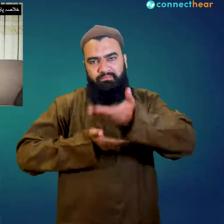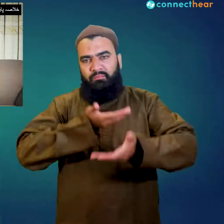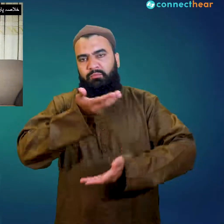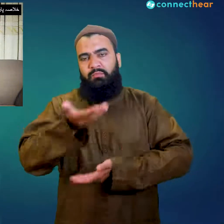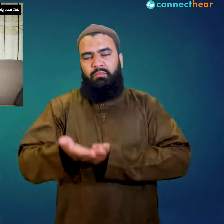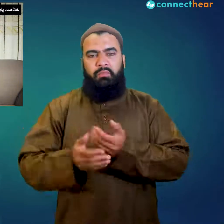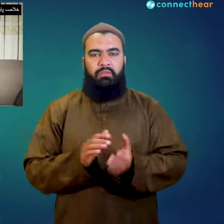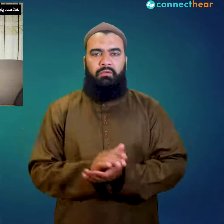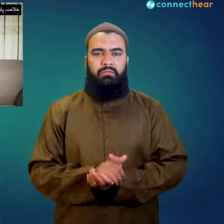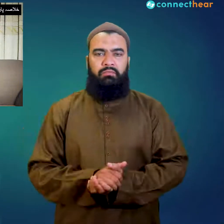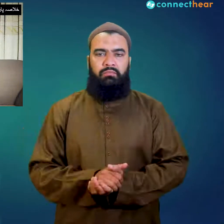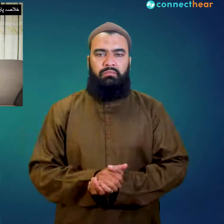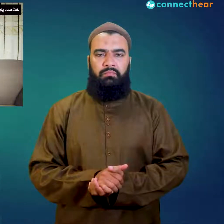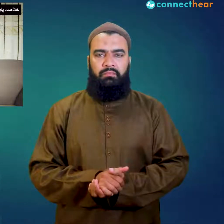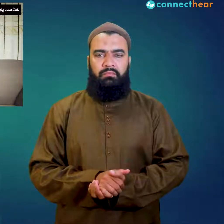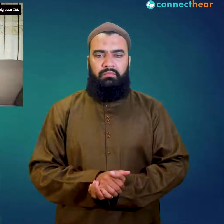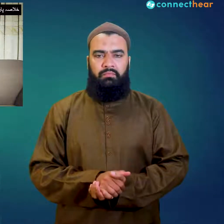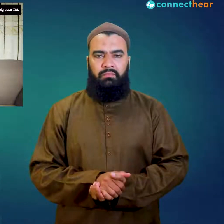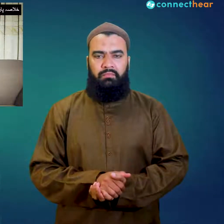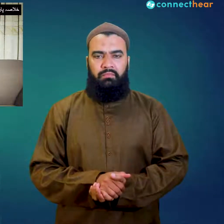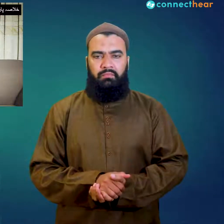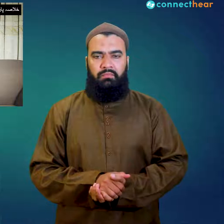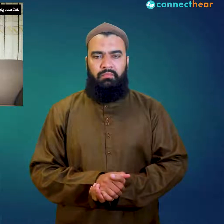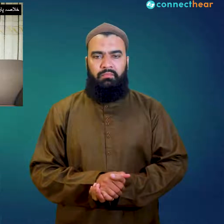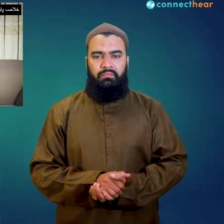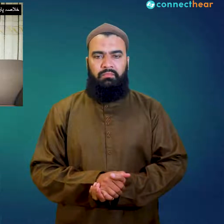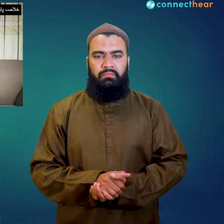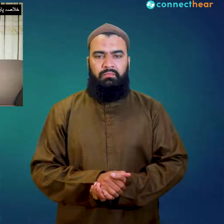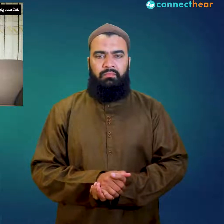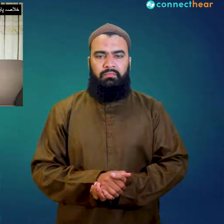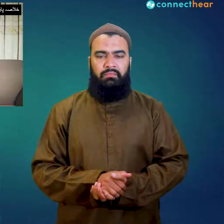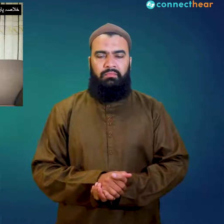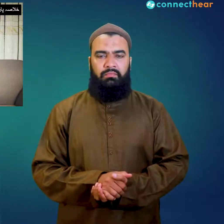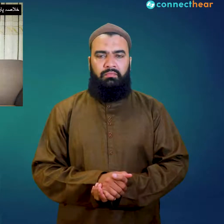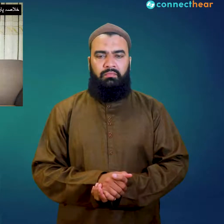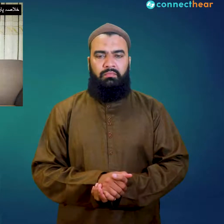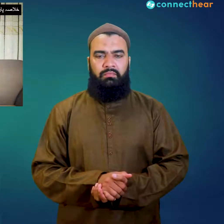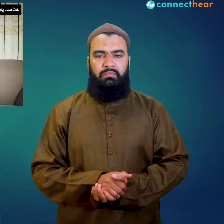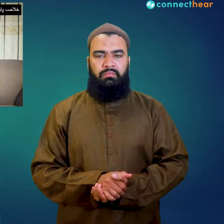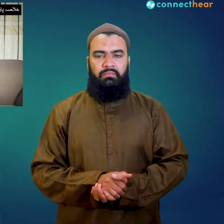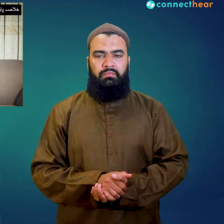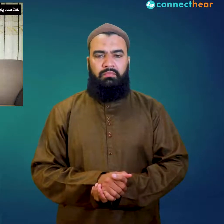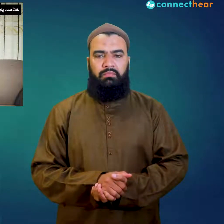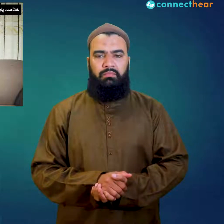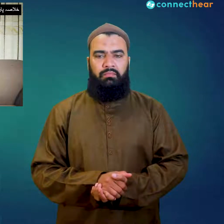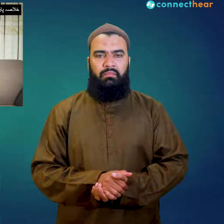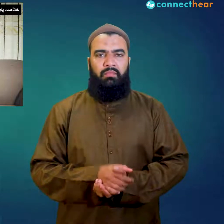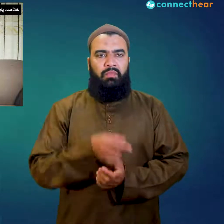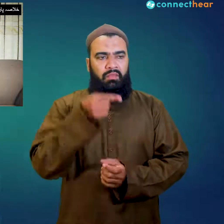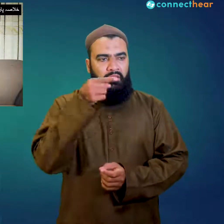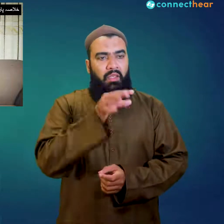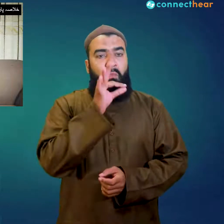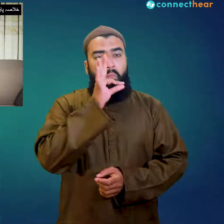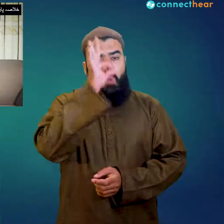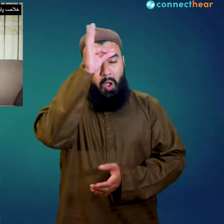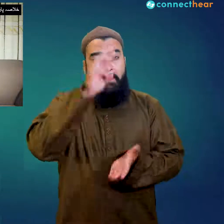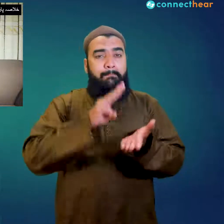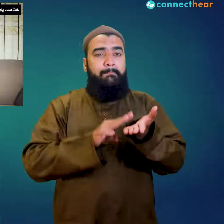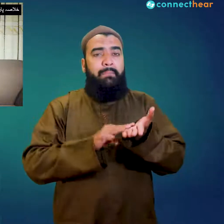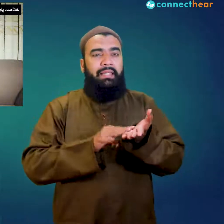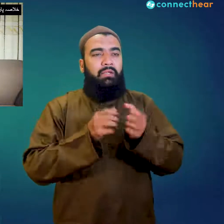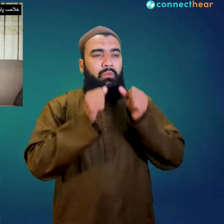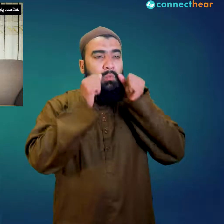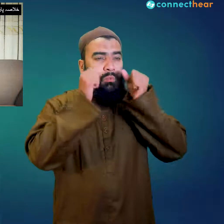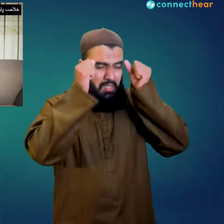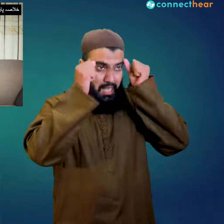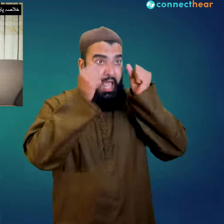رکوع نمبر 6، آیت نمبر 144، وما محمد الا رسول، محمد صلی اللہ علیہ